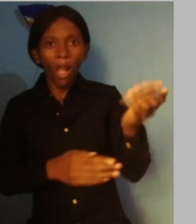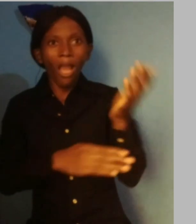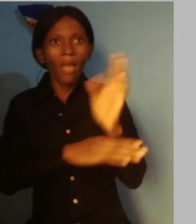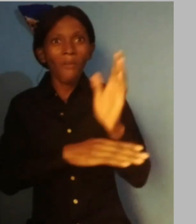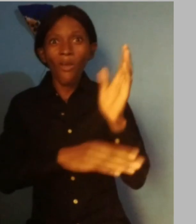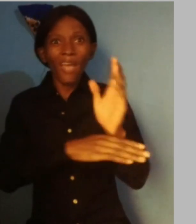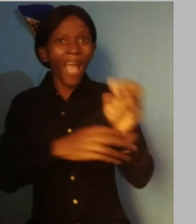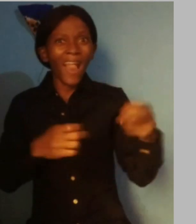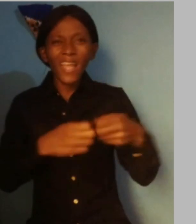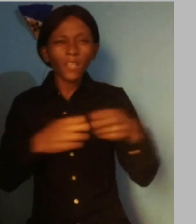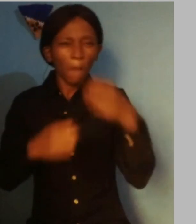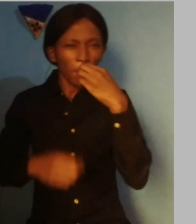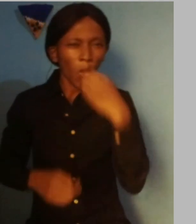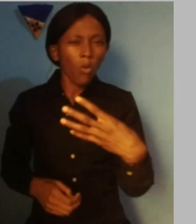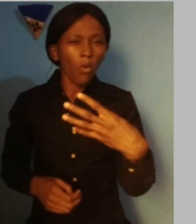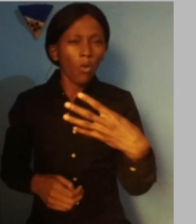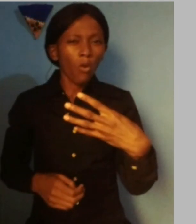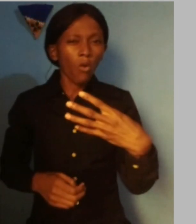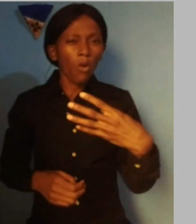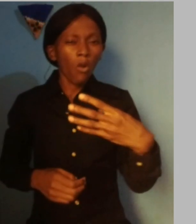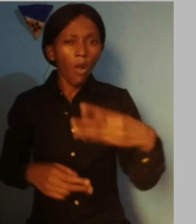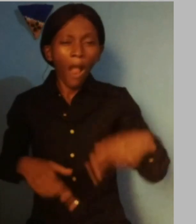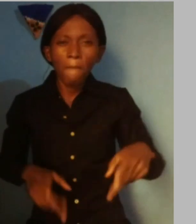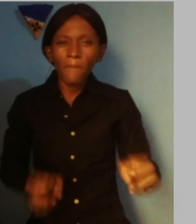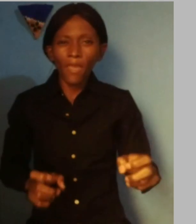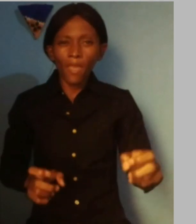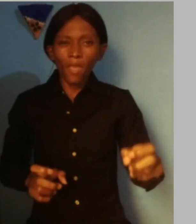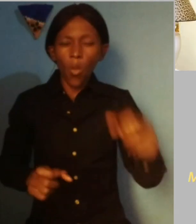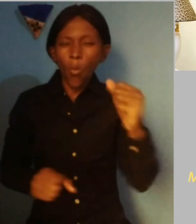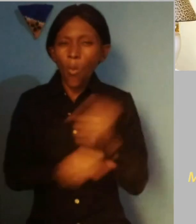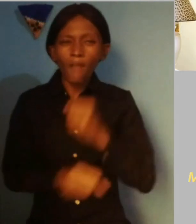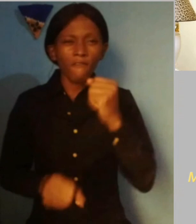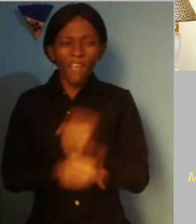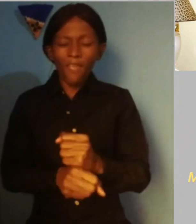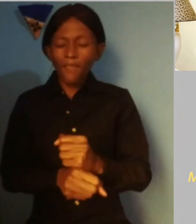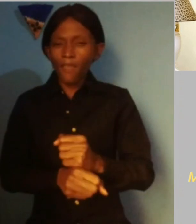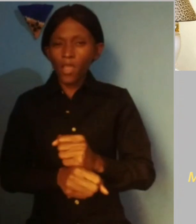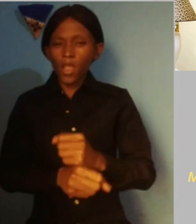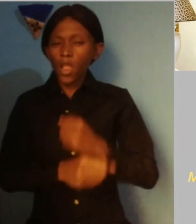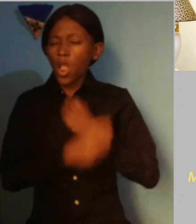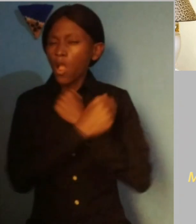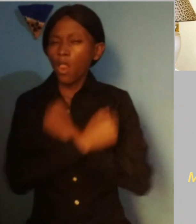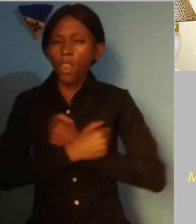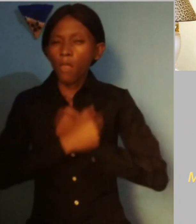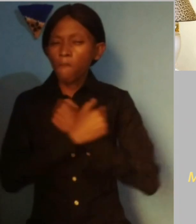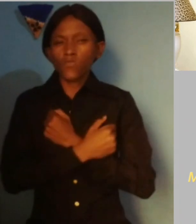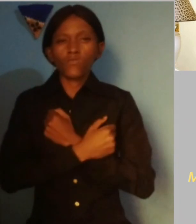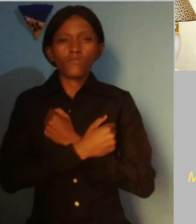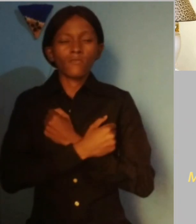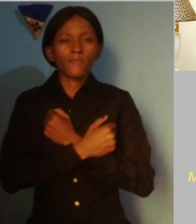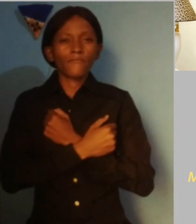des modèles de paix, de travail, d'amour.